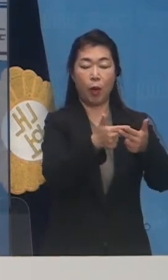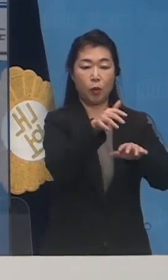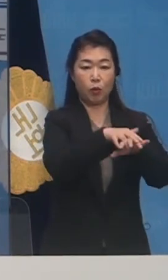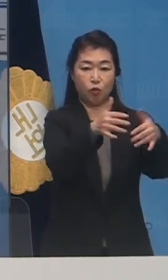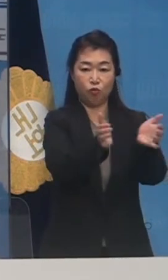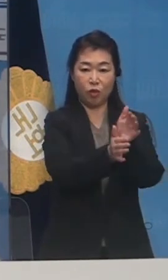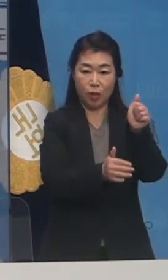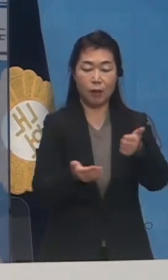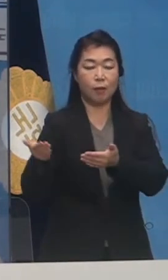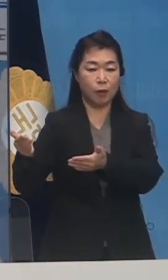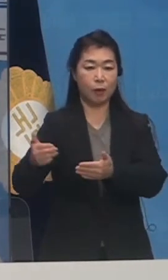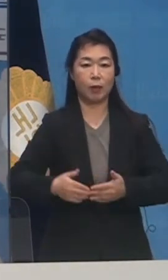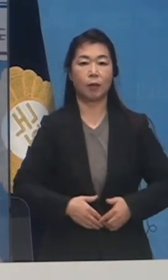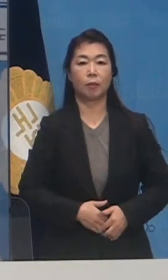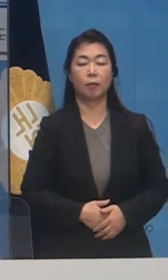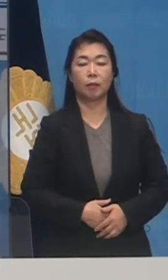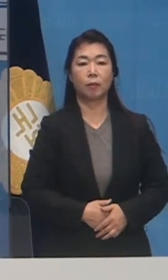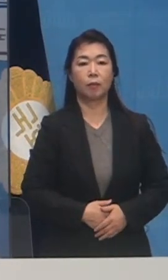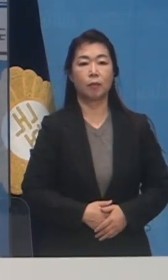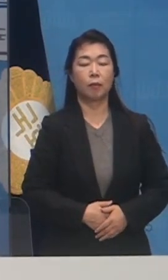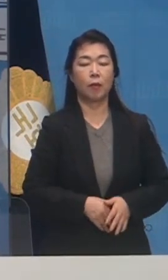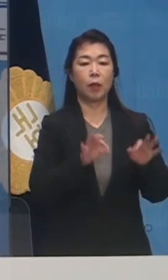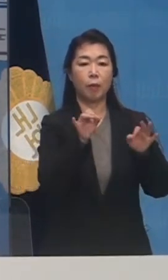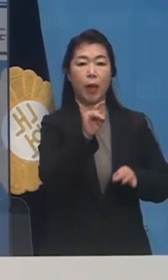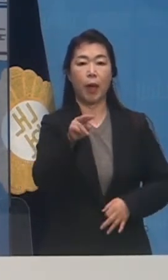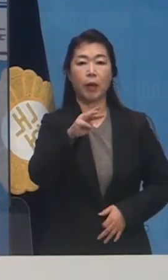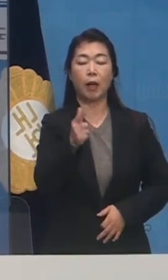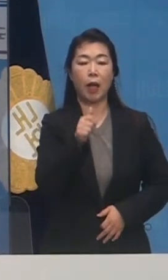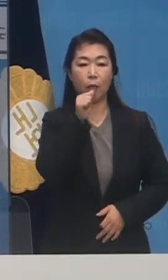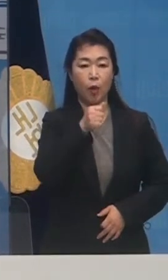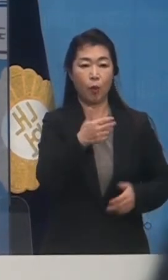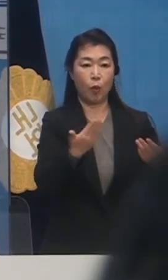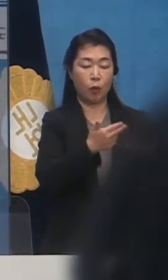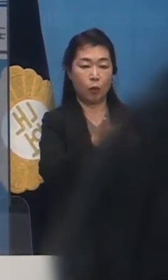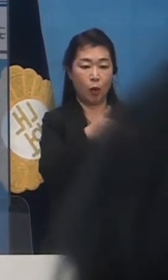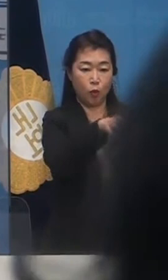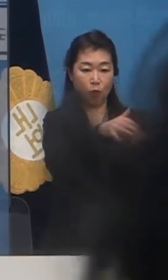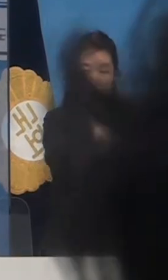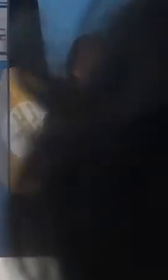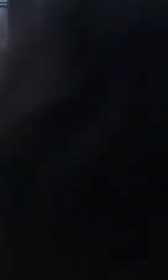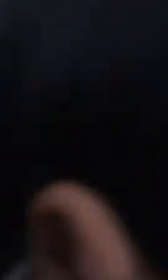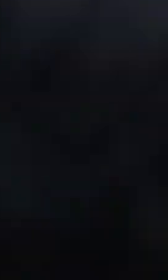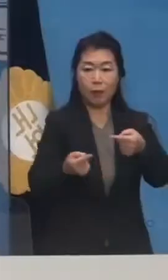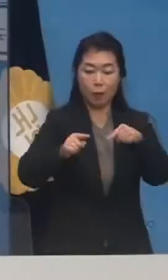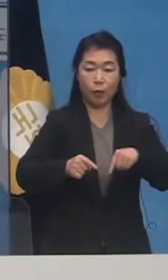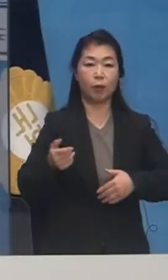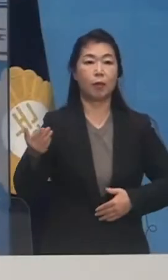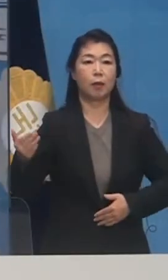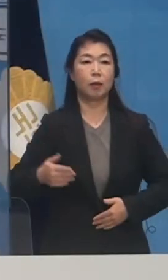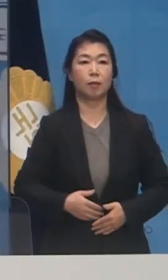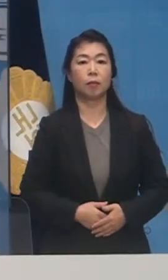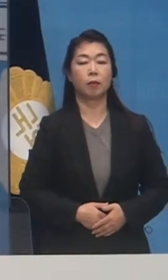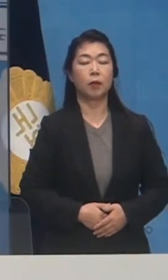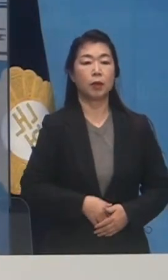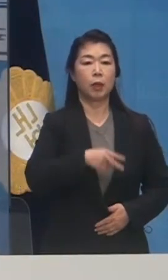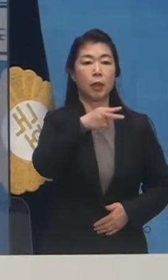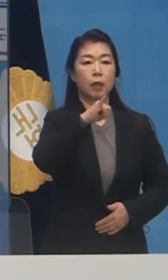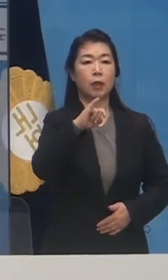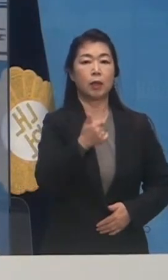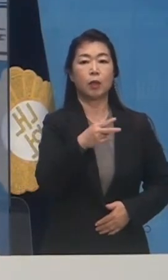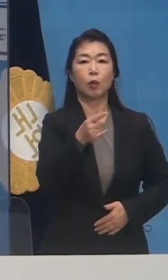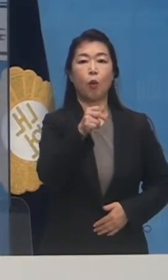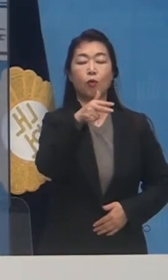조직국장님 참석하셨습니다. 안녕하세요. 김혜란 전국 금속노동조합 조직국장님 참석하셨습니다.